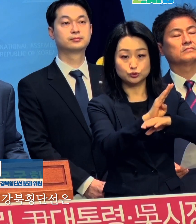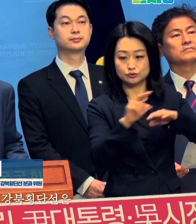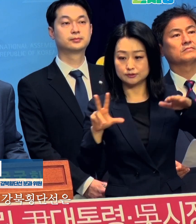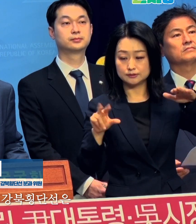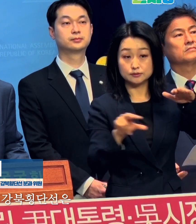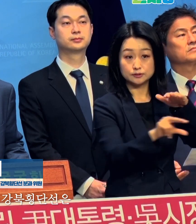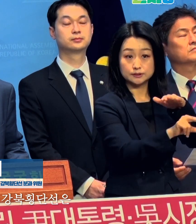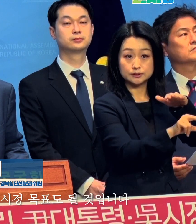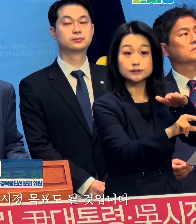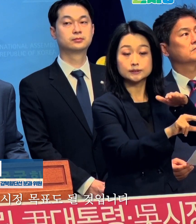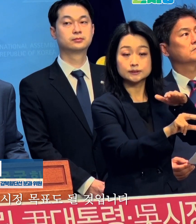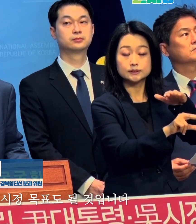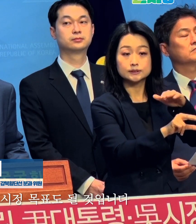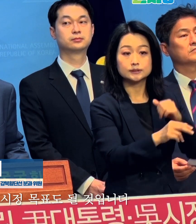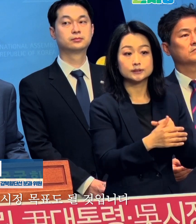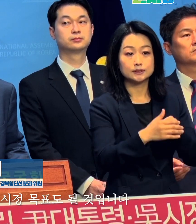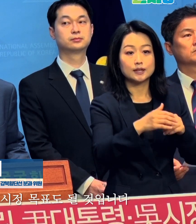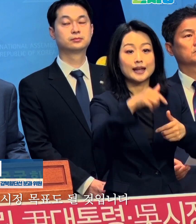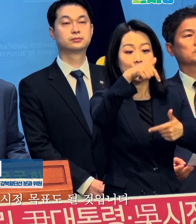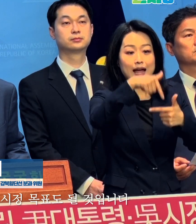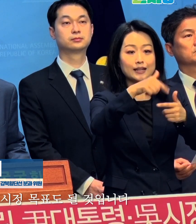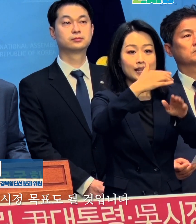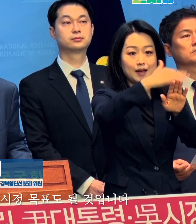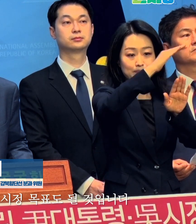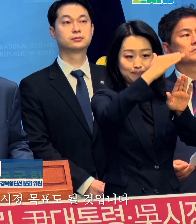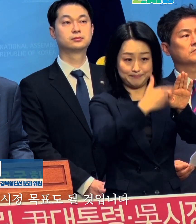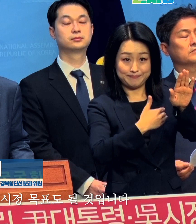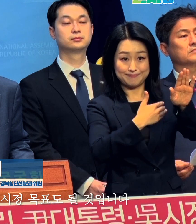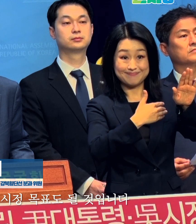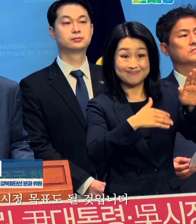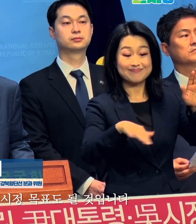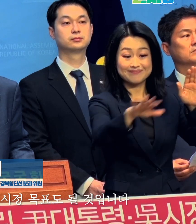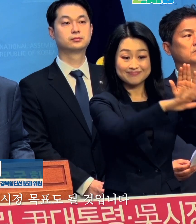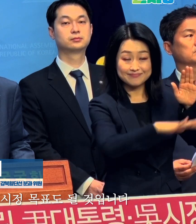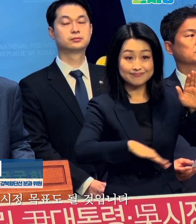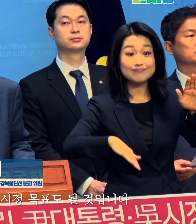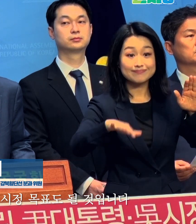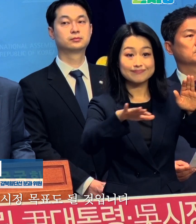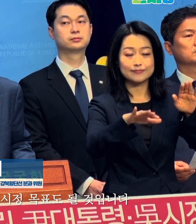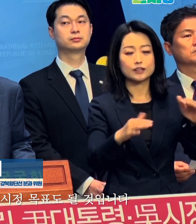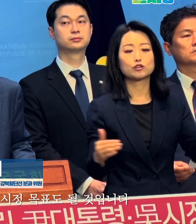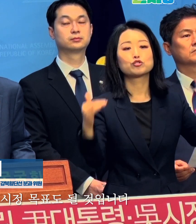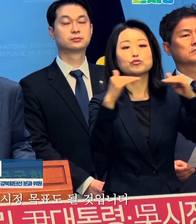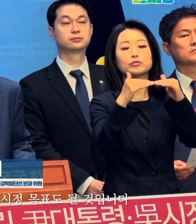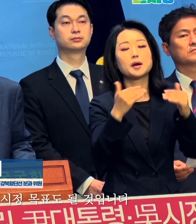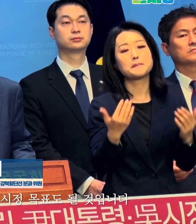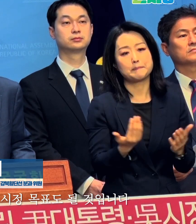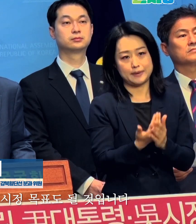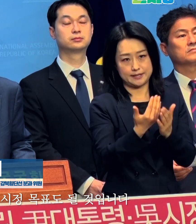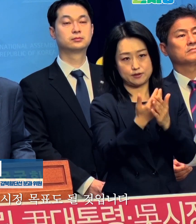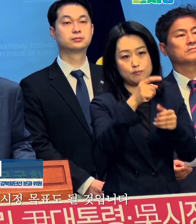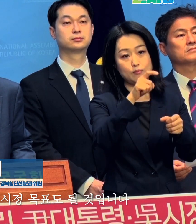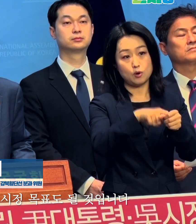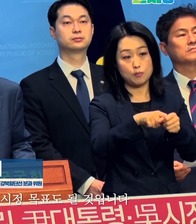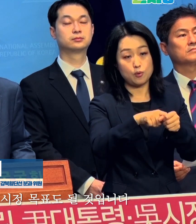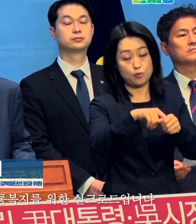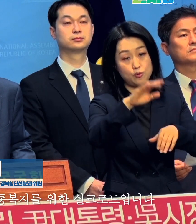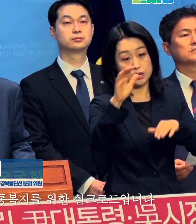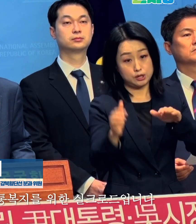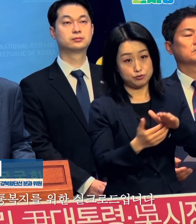강북횡단선은 강남북 균형발전이라는 서울시의 시정목표도 될 것입니다.